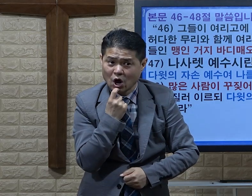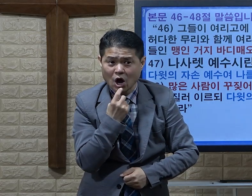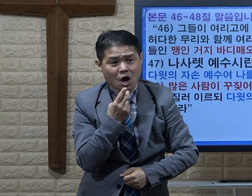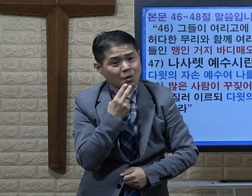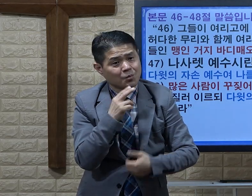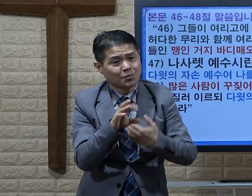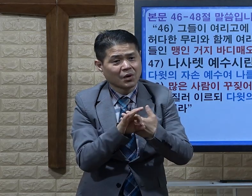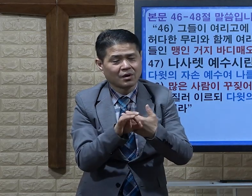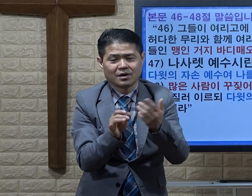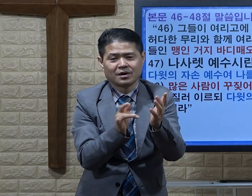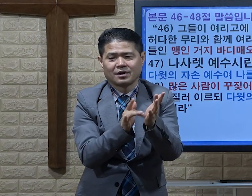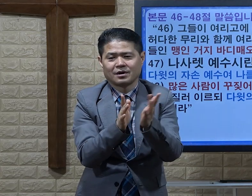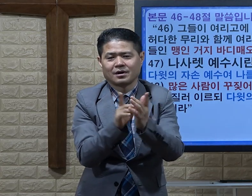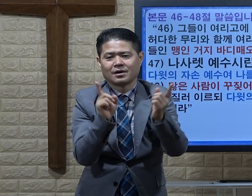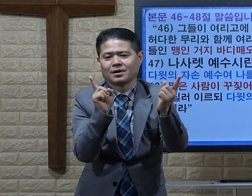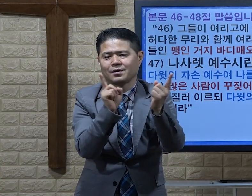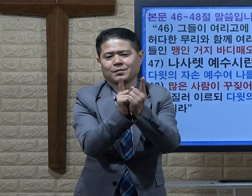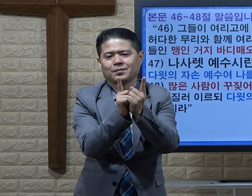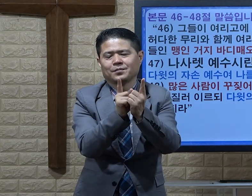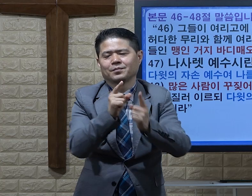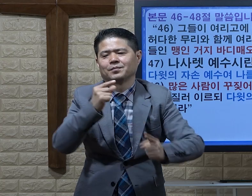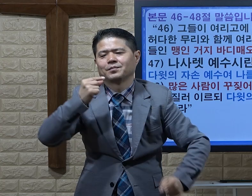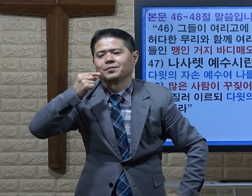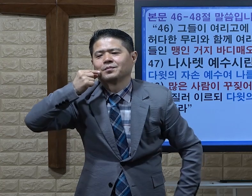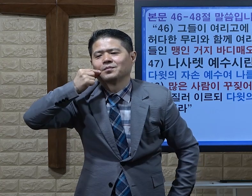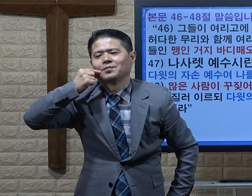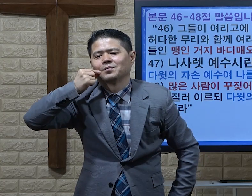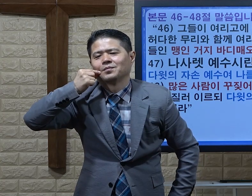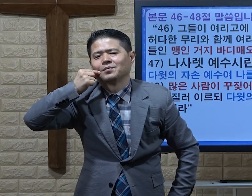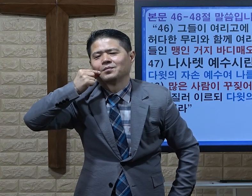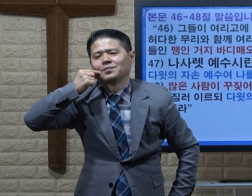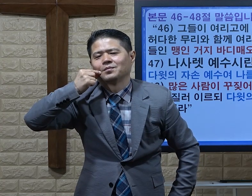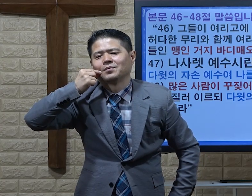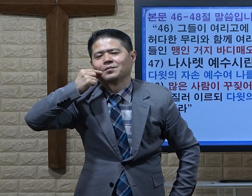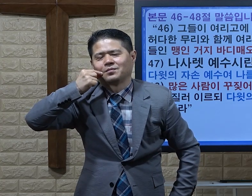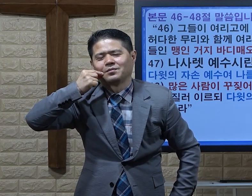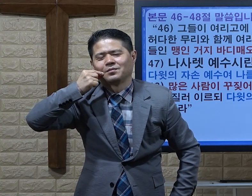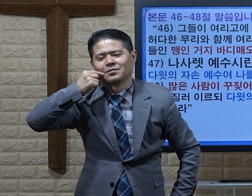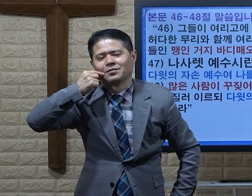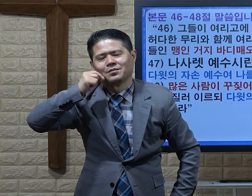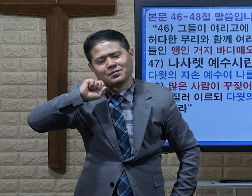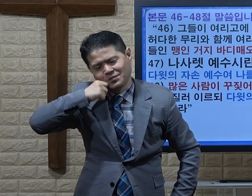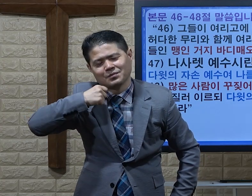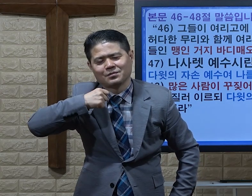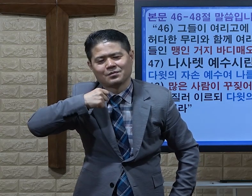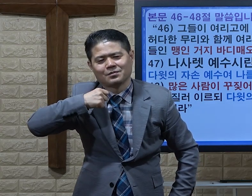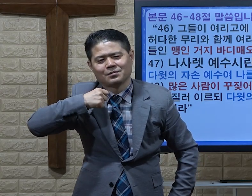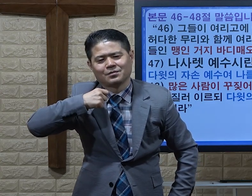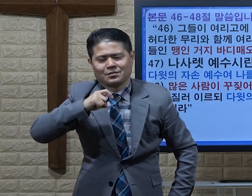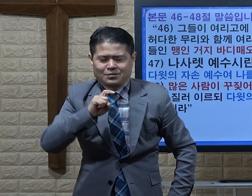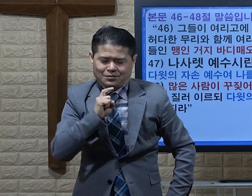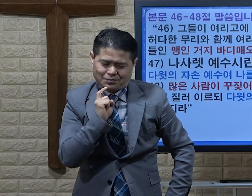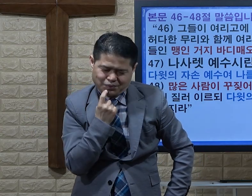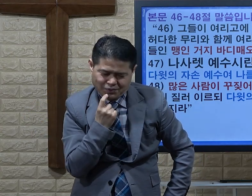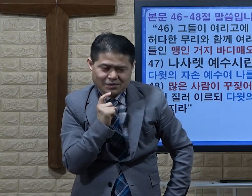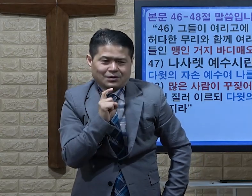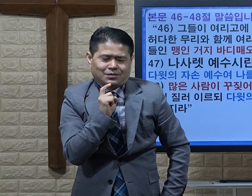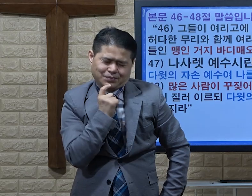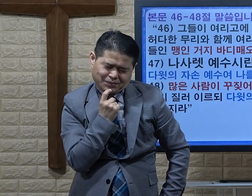것입니다. 간절함이 없었다면 예수님을 결코 볼 수 없었을 것입니다. 그 사람의 간절함,